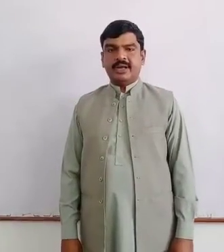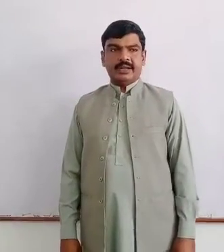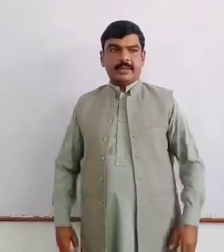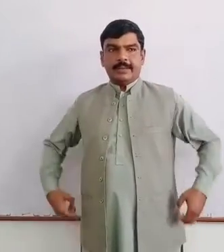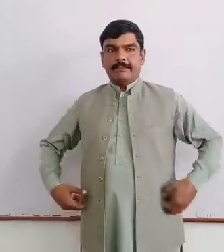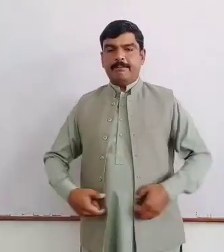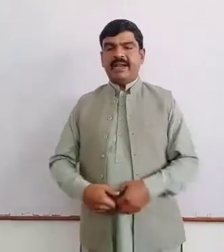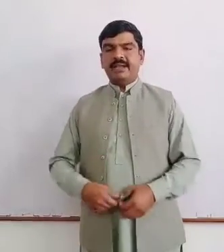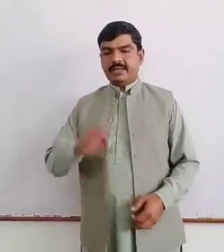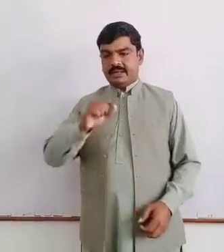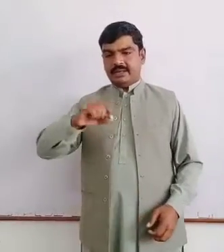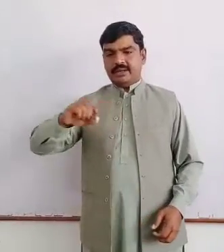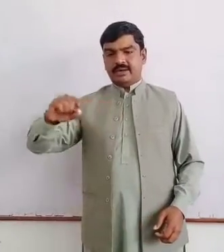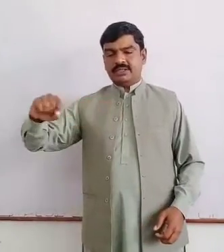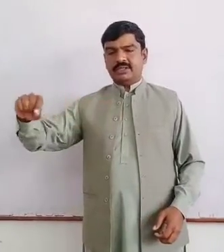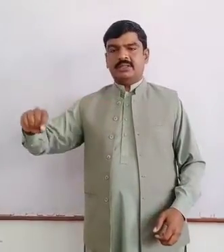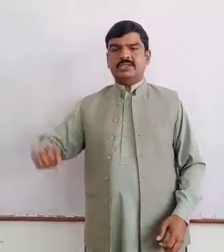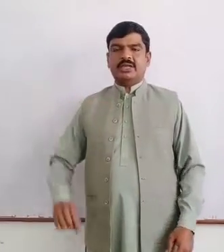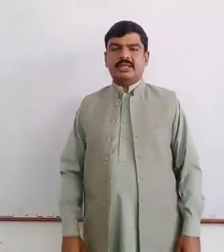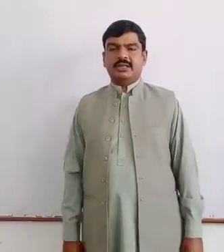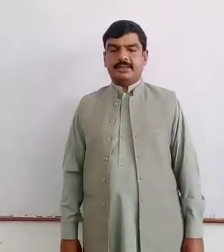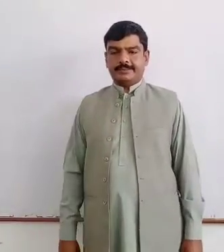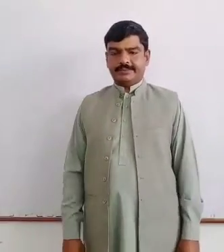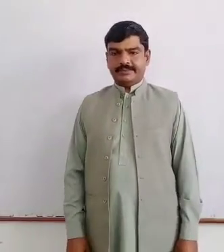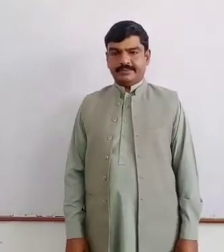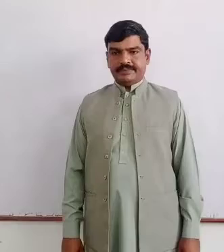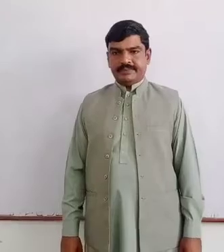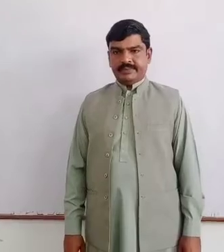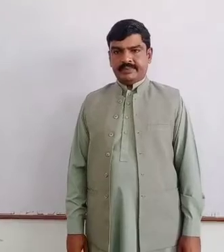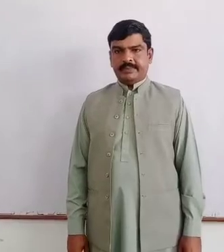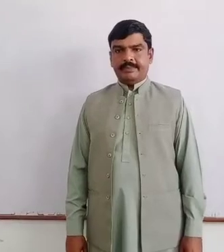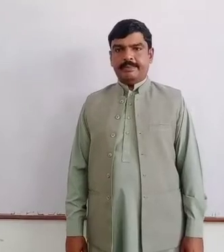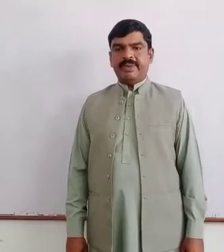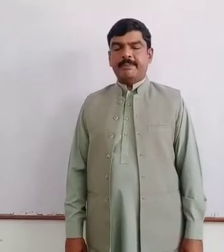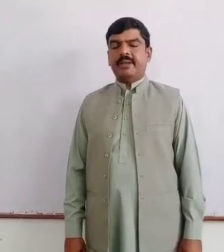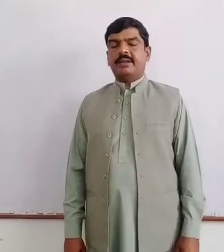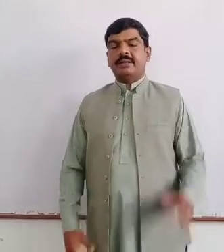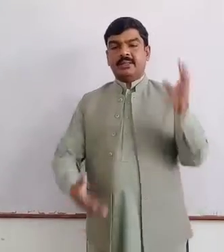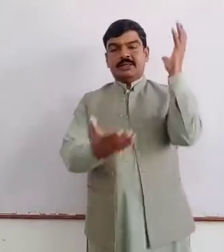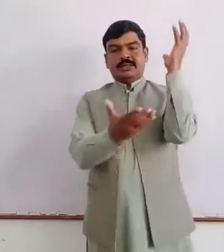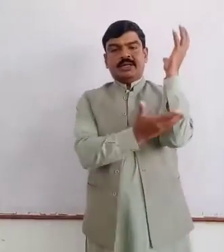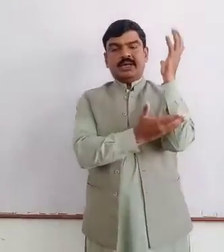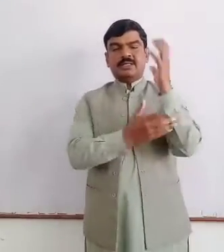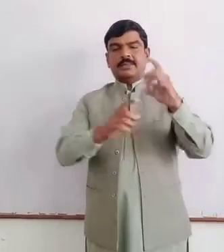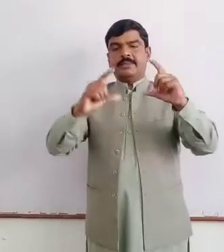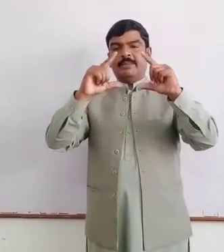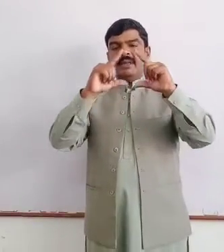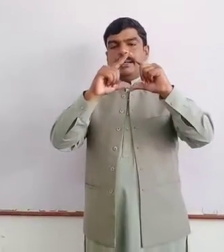थाना बेल्ट और शिकायत लिखना। पीपल। पीपल दरख्त पीपल का